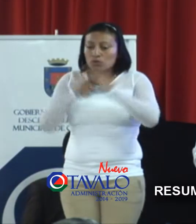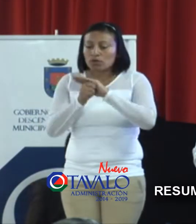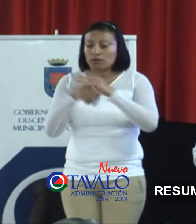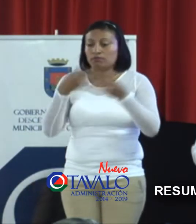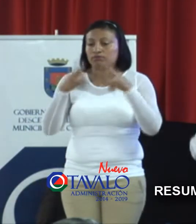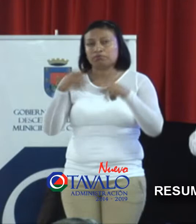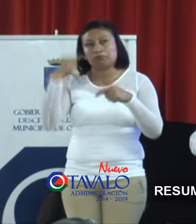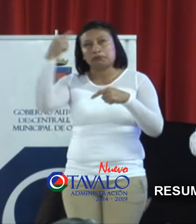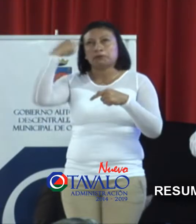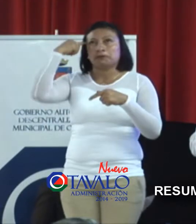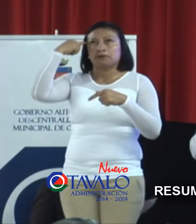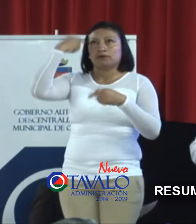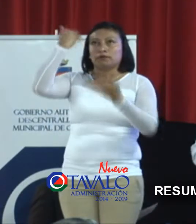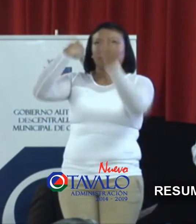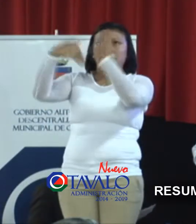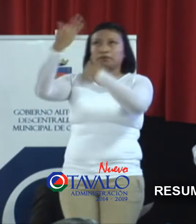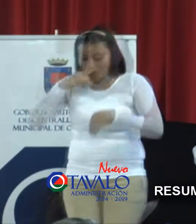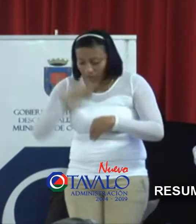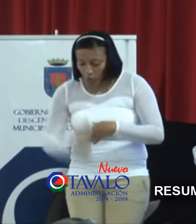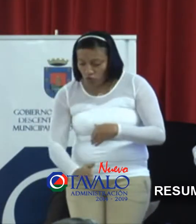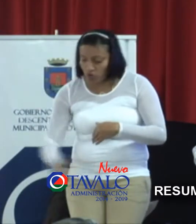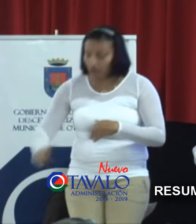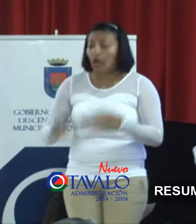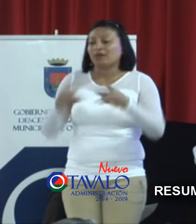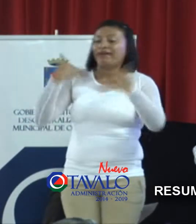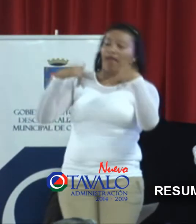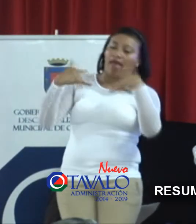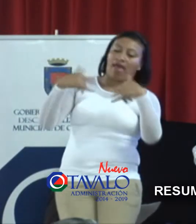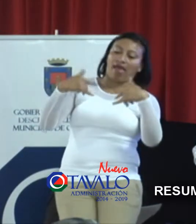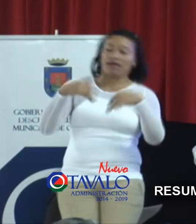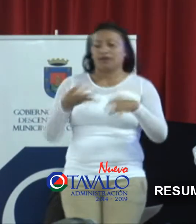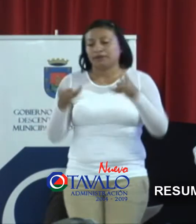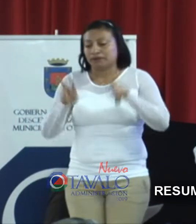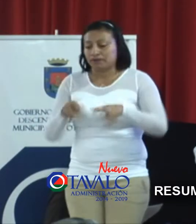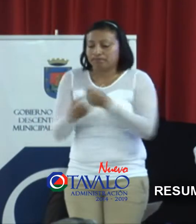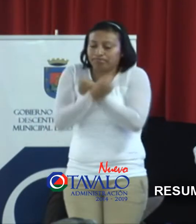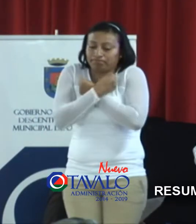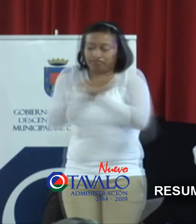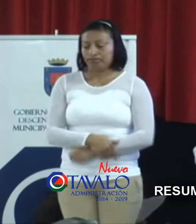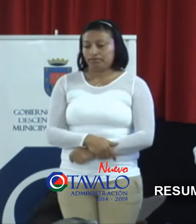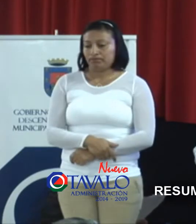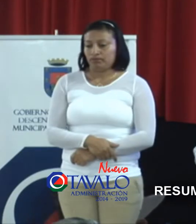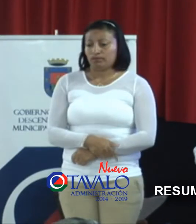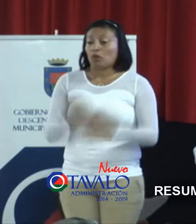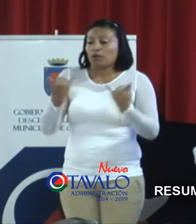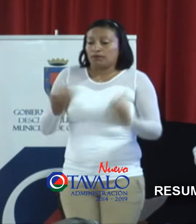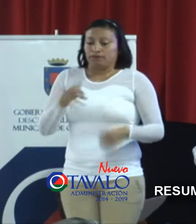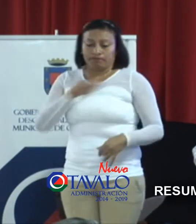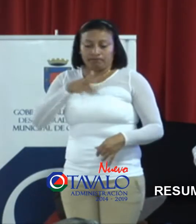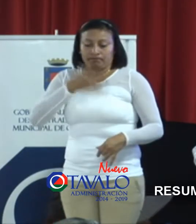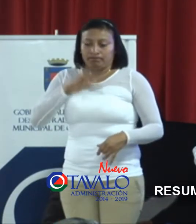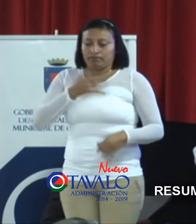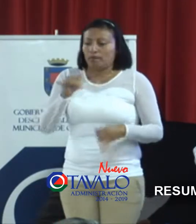especial viene a mi mente mi infancia, cuando jugaba en las calles de mi querida ciudad. Hoy siento la